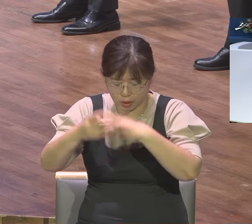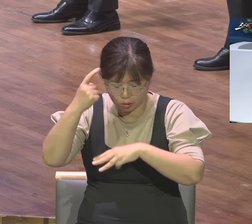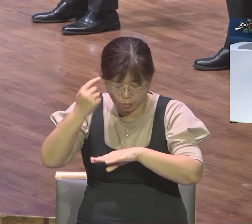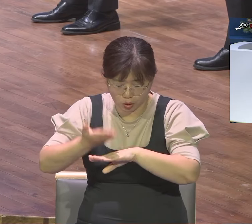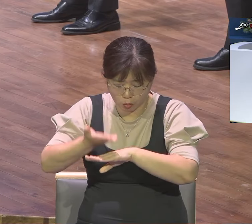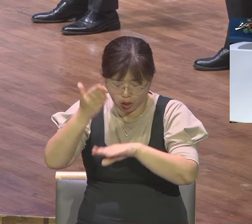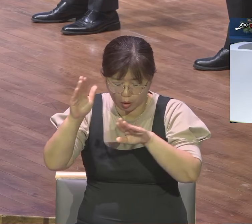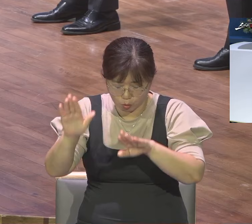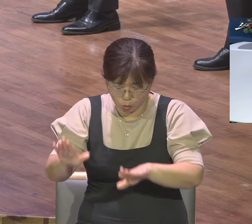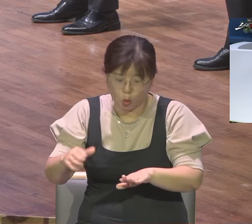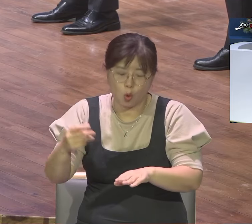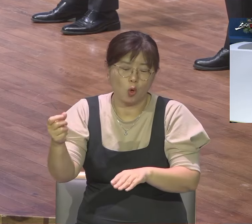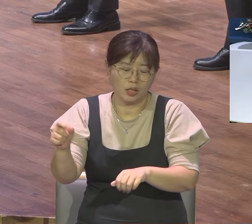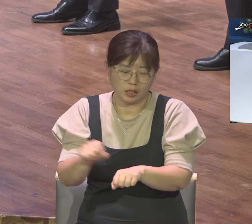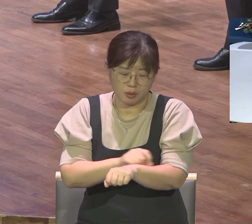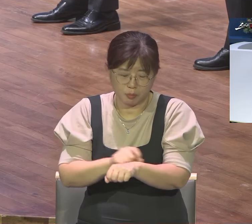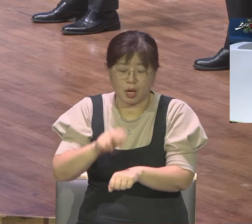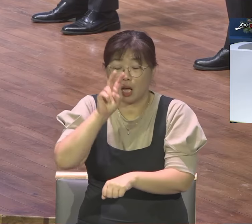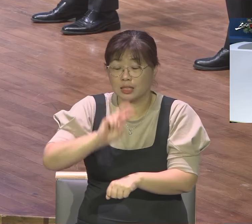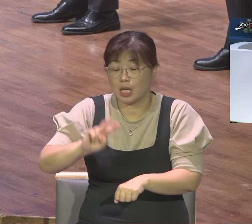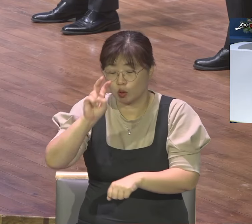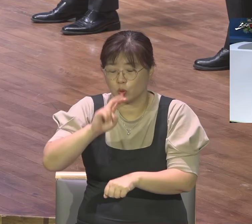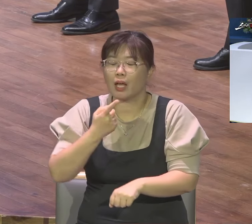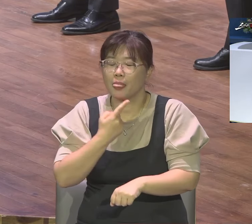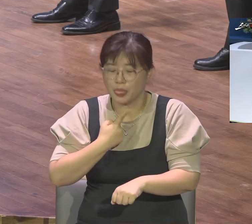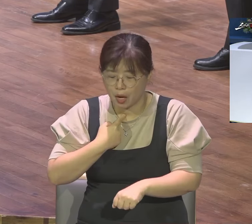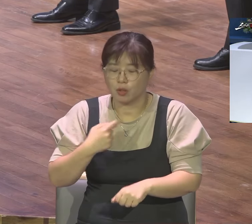하나님께 영광을 돌린 결혼 태아국 위에